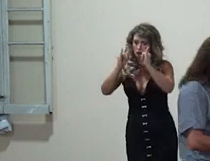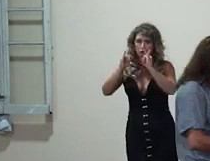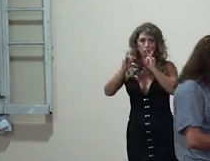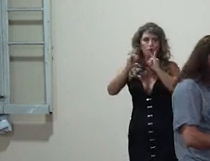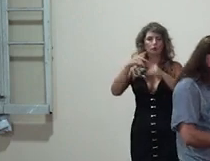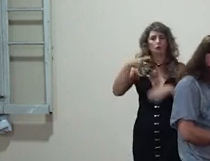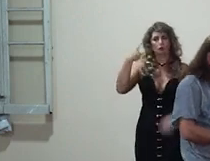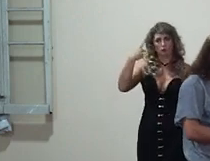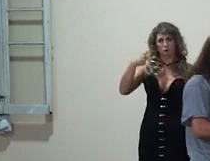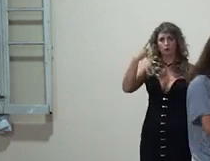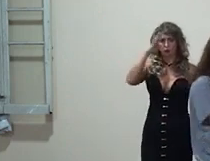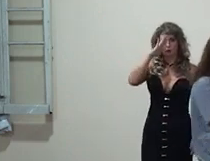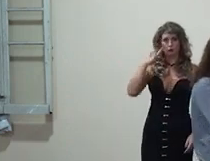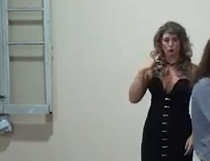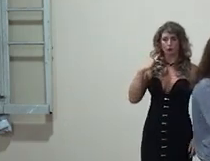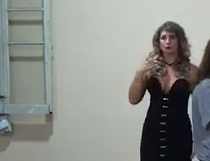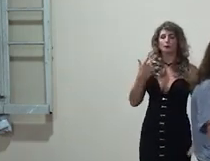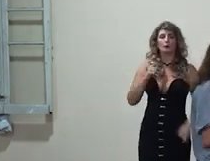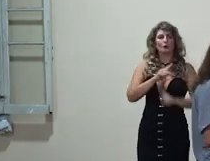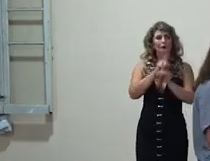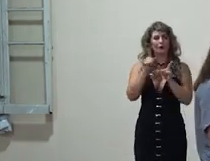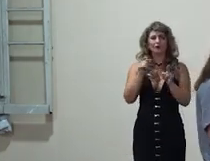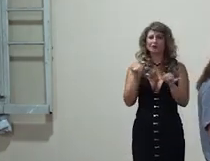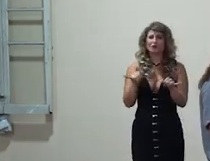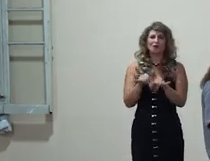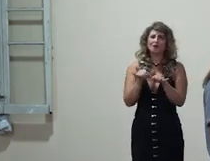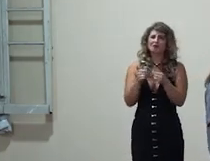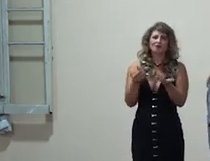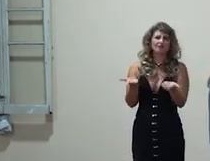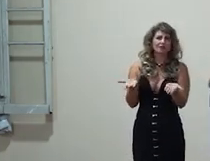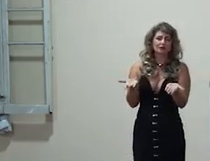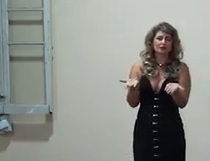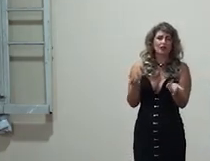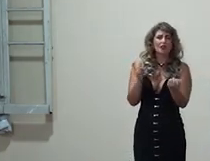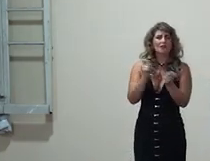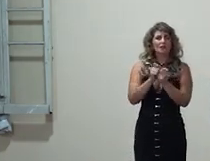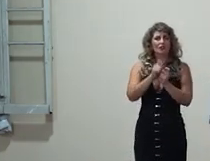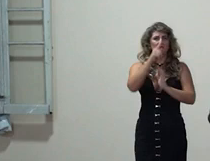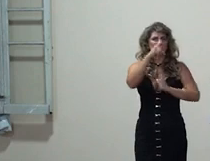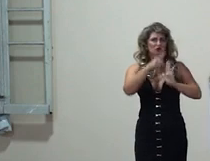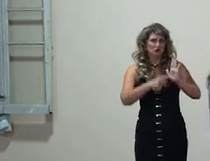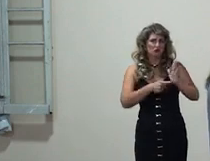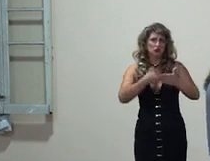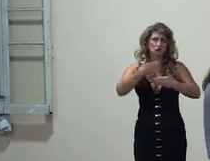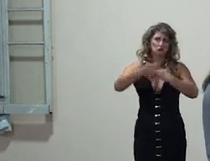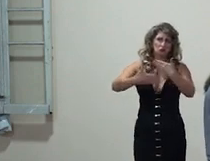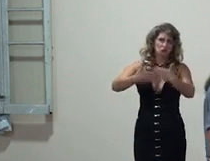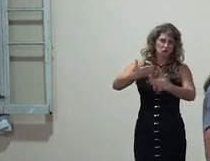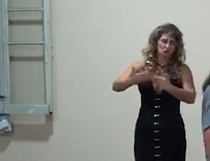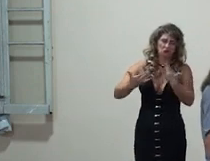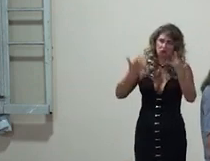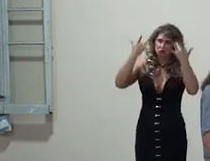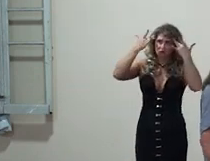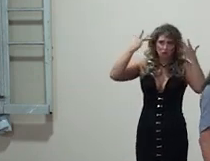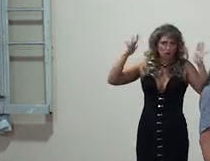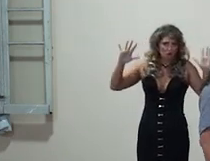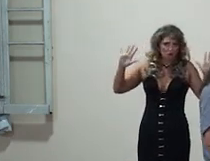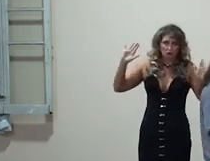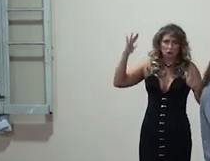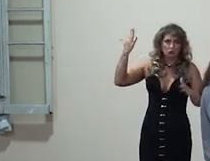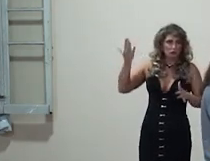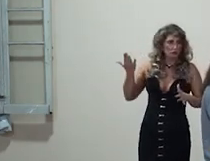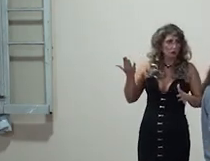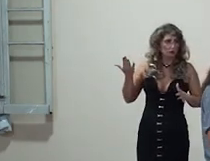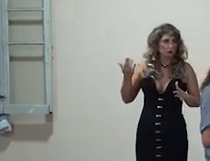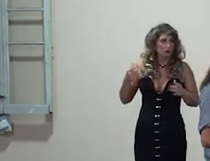aqui. Só que foi uma baboseira só, né? Fizeram um negócio que tudo, não sei o rolo que deu lá, sabe?